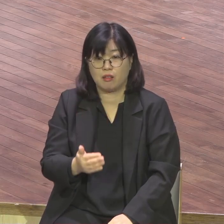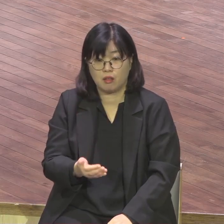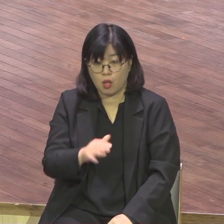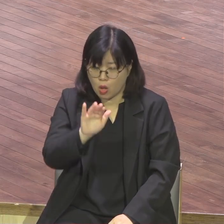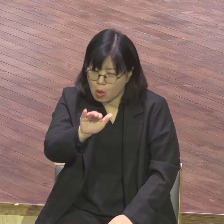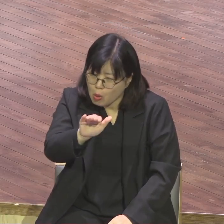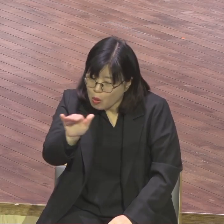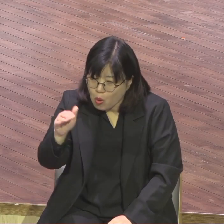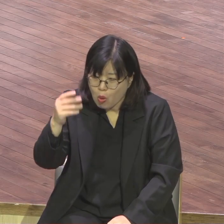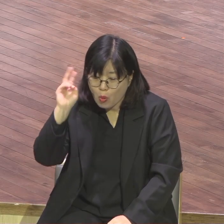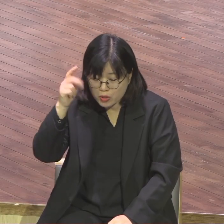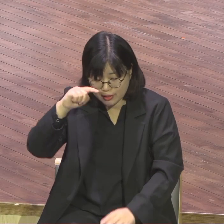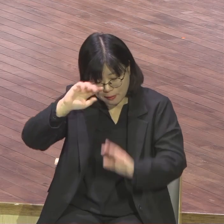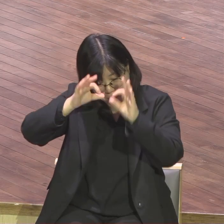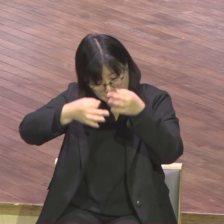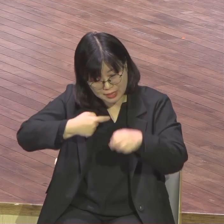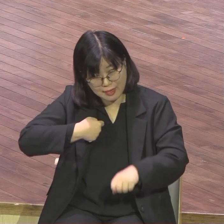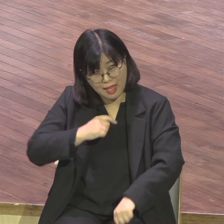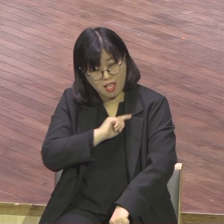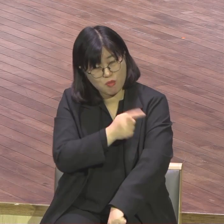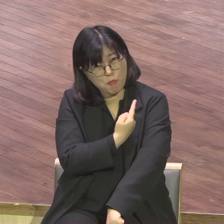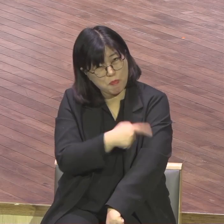무능합니까? 연약합니까?